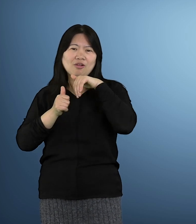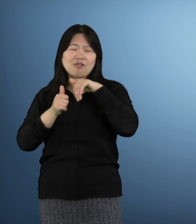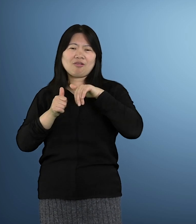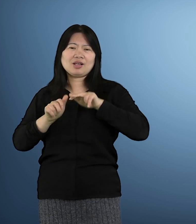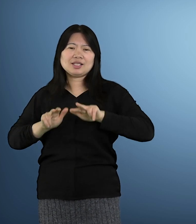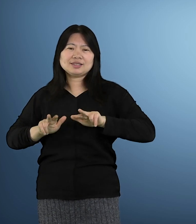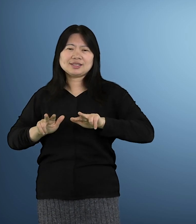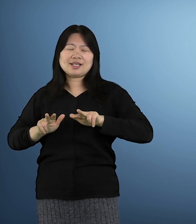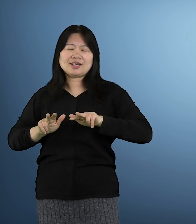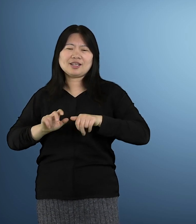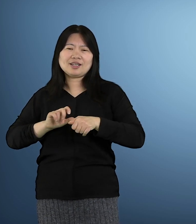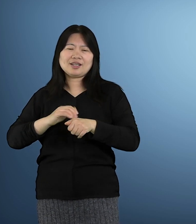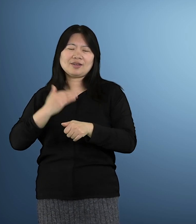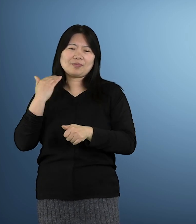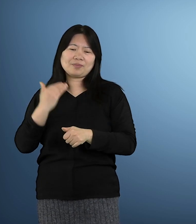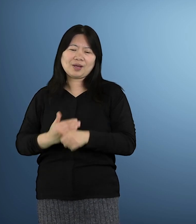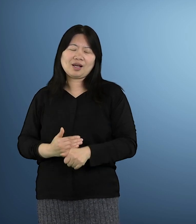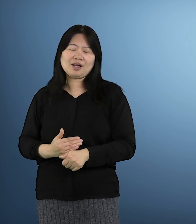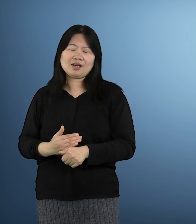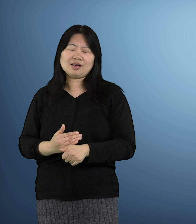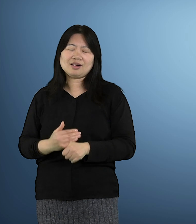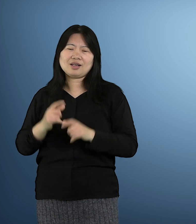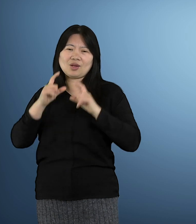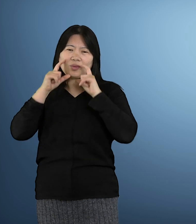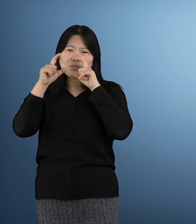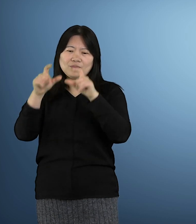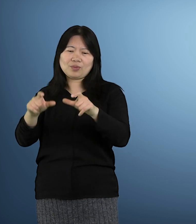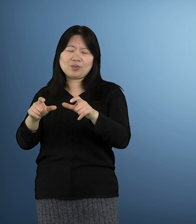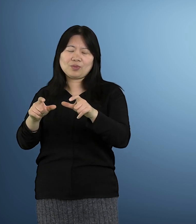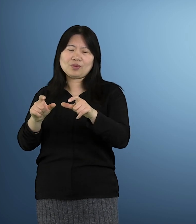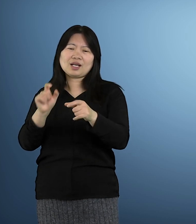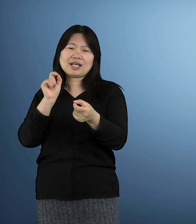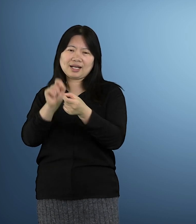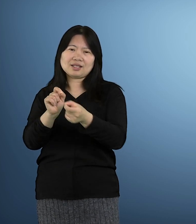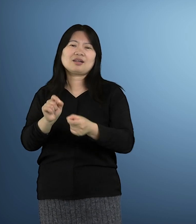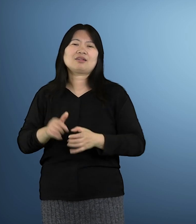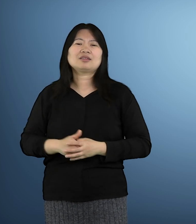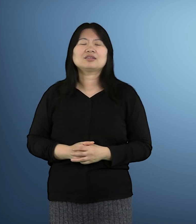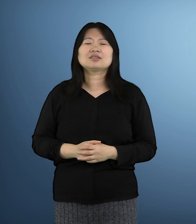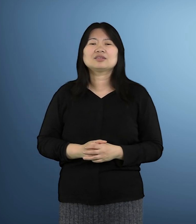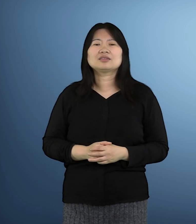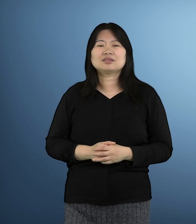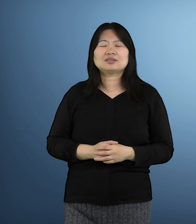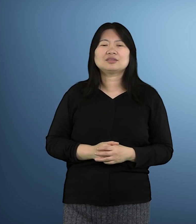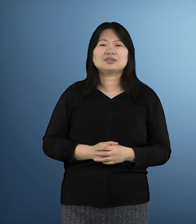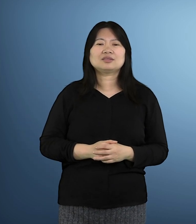이제 사형이라는 언도를 받을 겁니다.